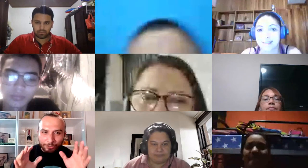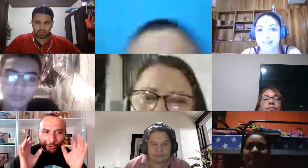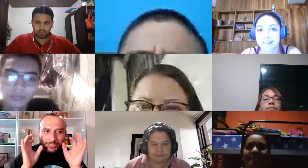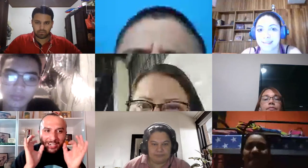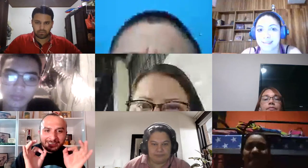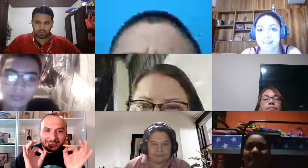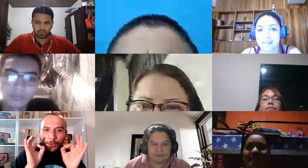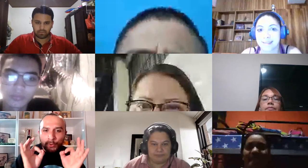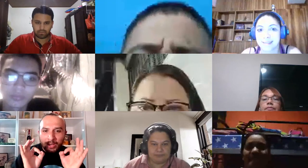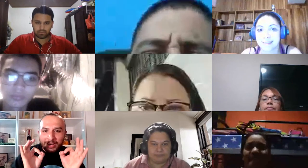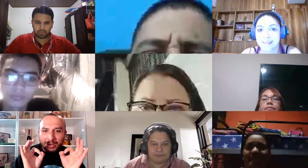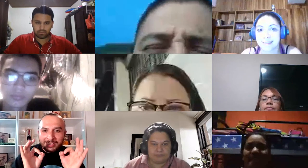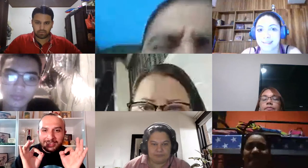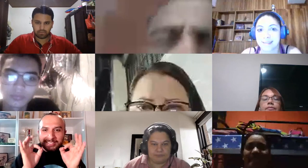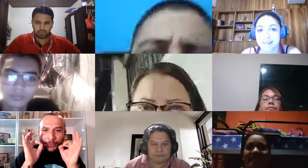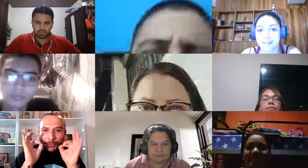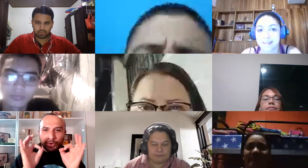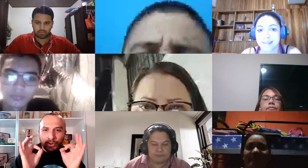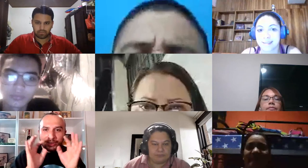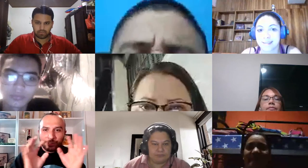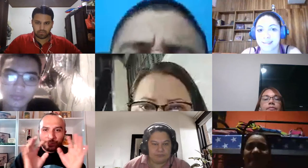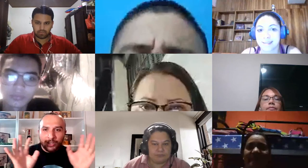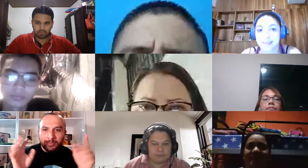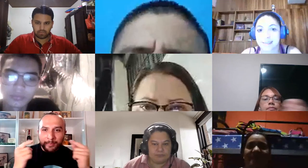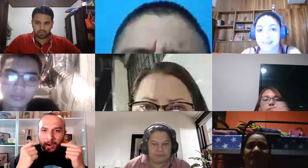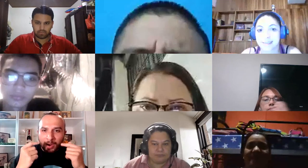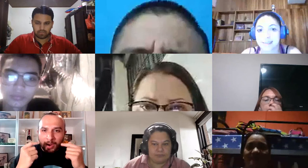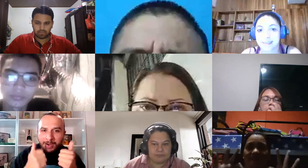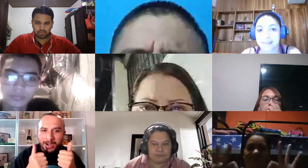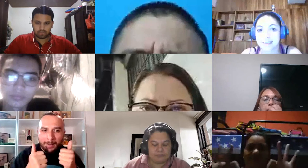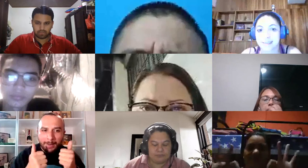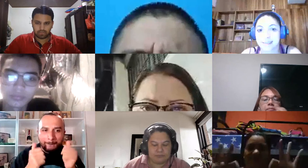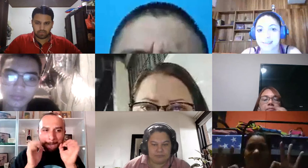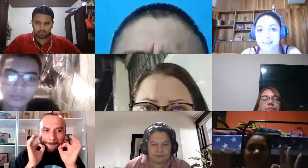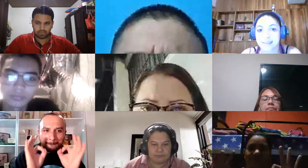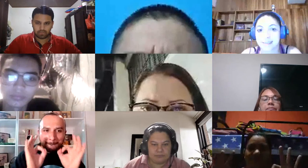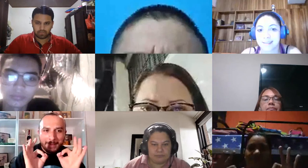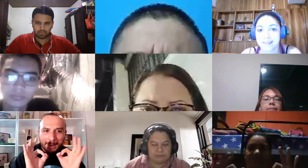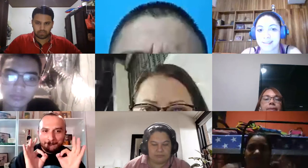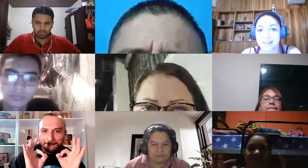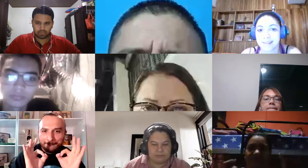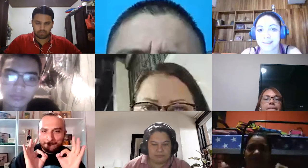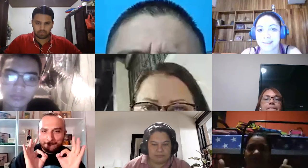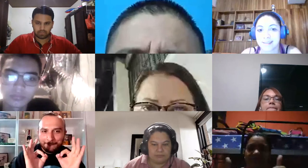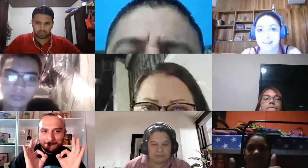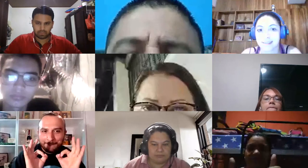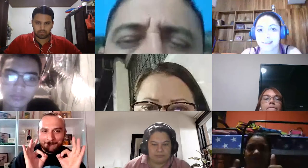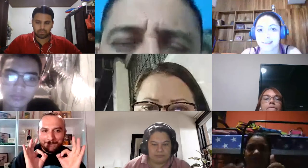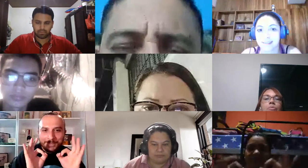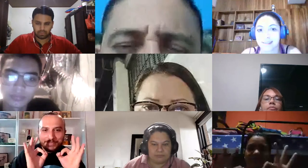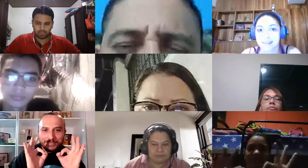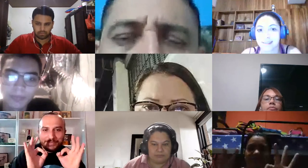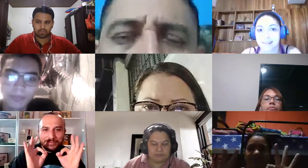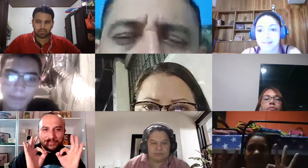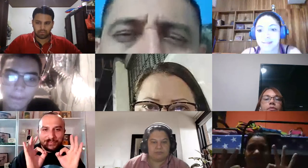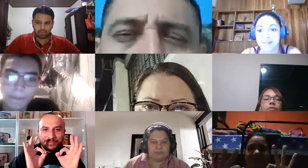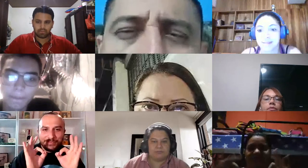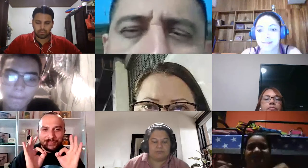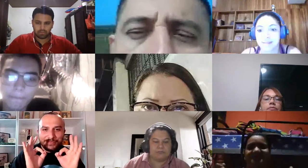Necesito estar segura de que todos me puedan ver bien.